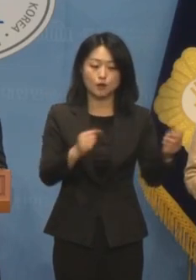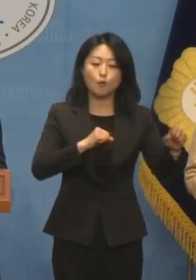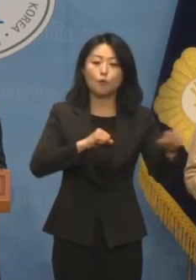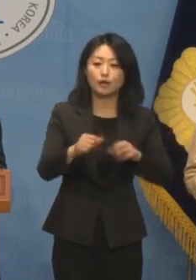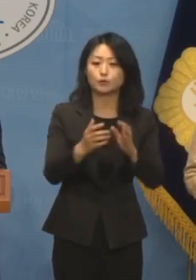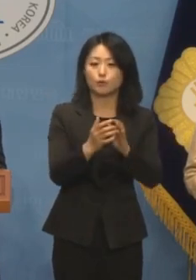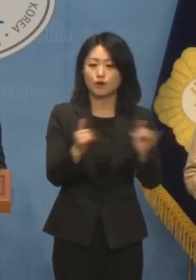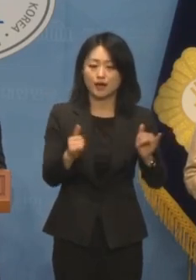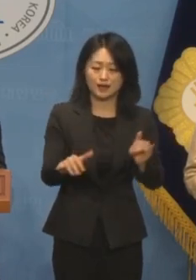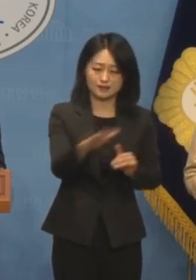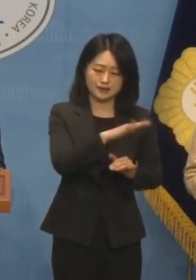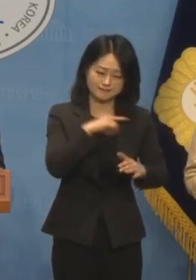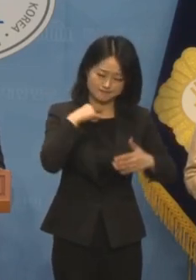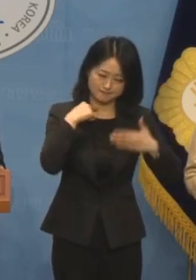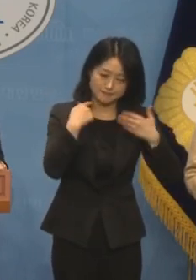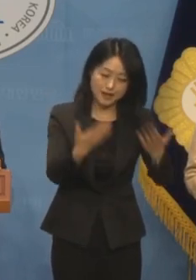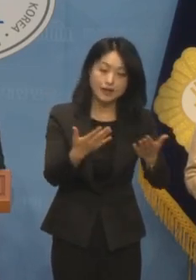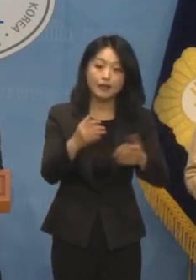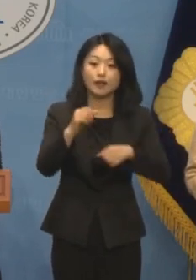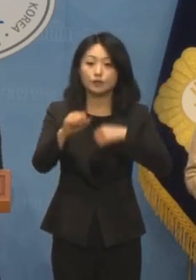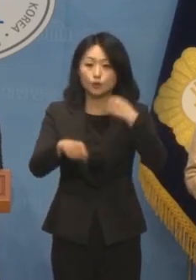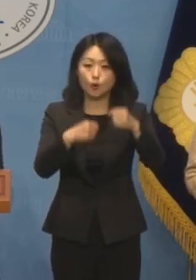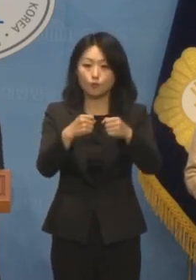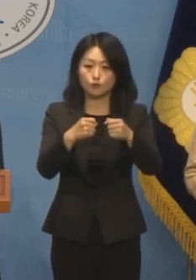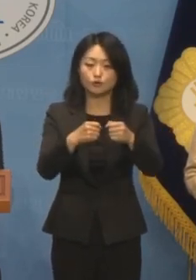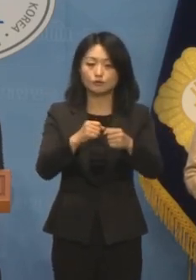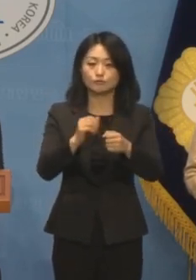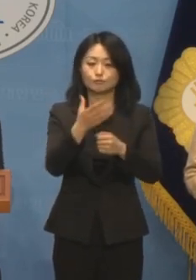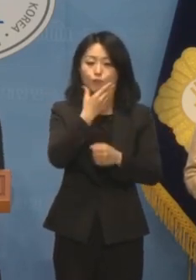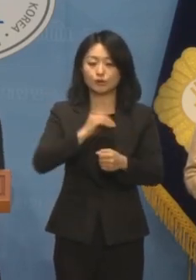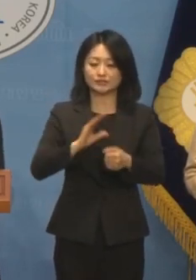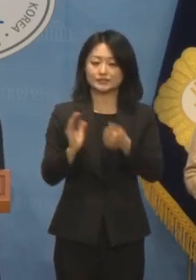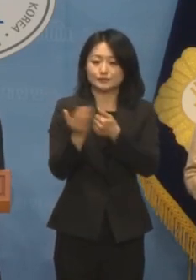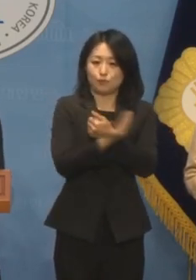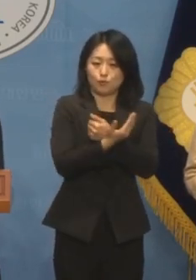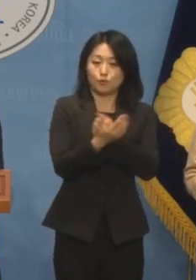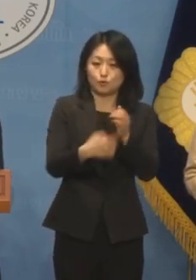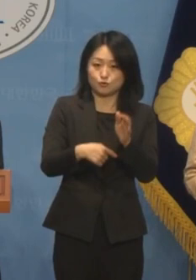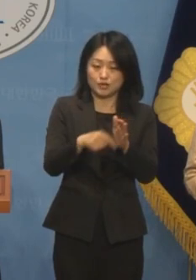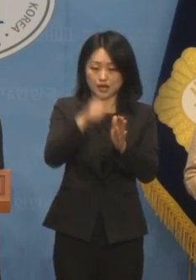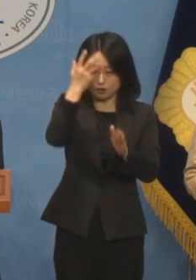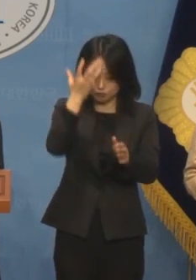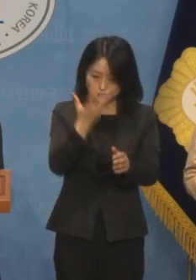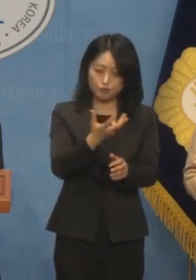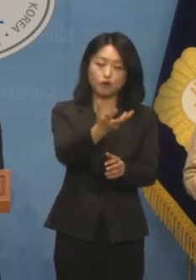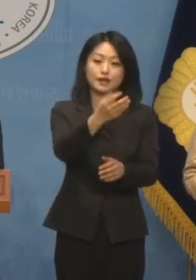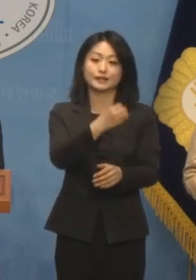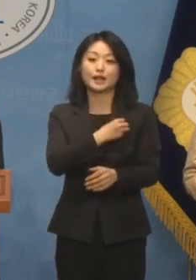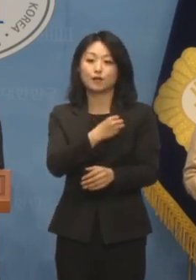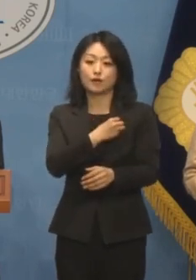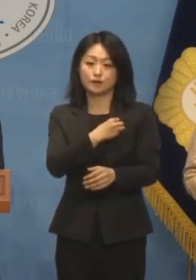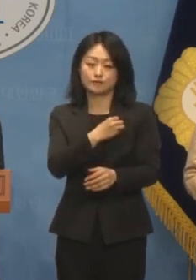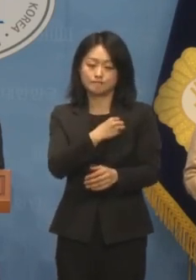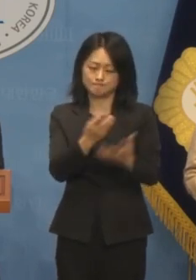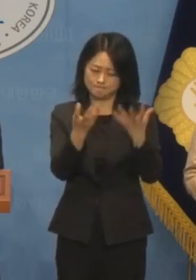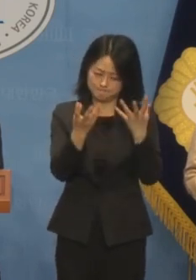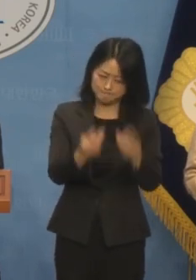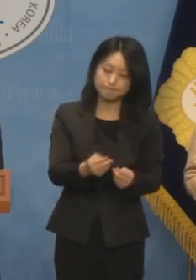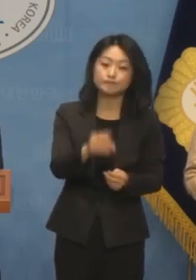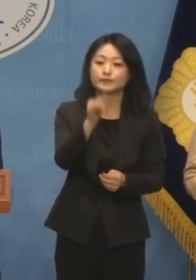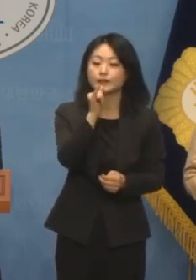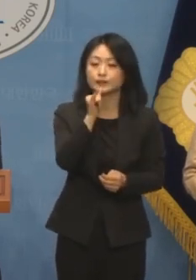수많은 활동가들과 동물 복지와 동물권 향상을 위해 단체를 후원하고 지지해온 수만 명의 후원 회원들이 함께